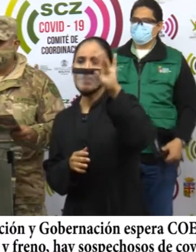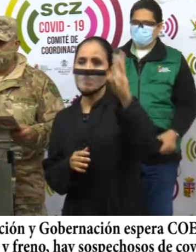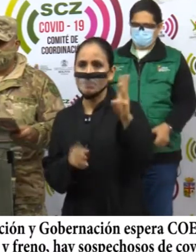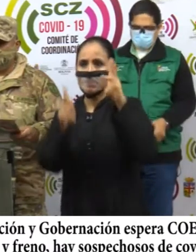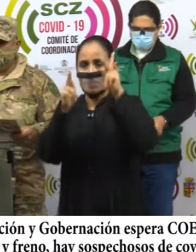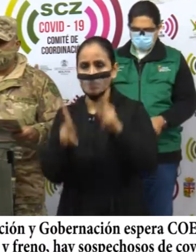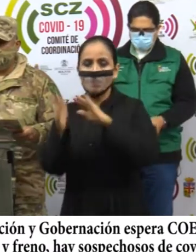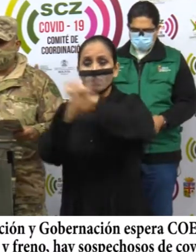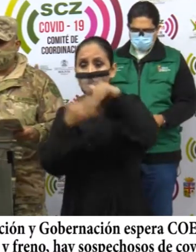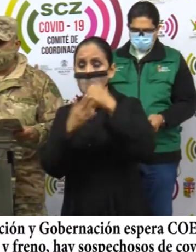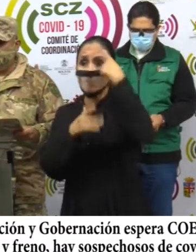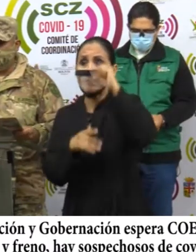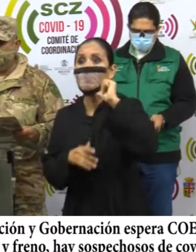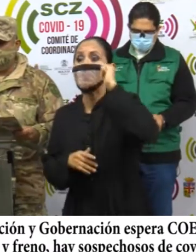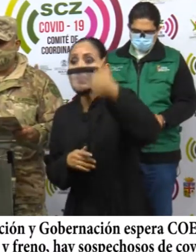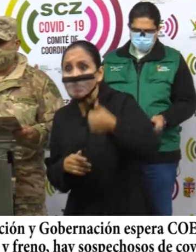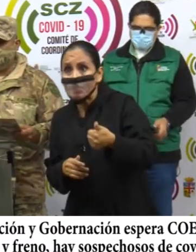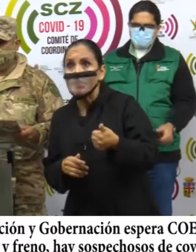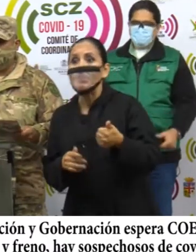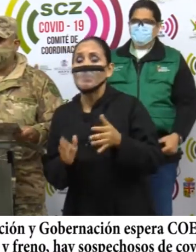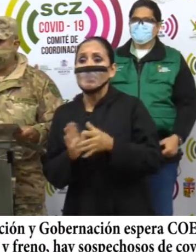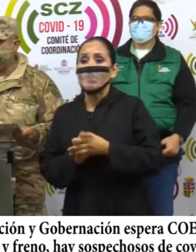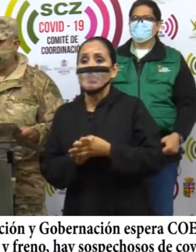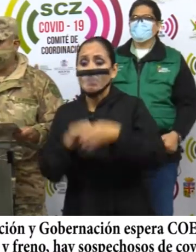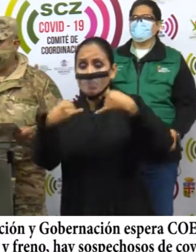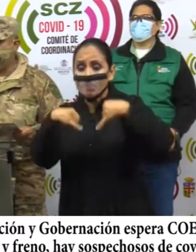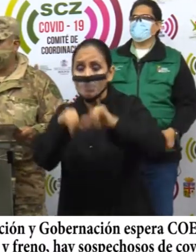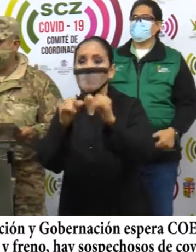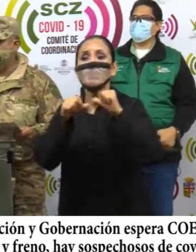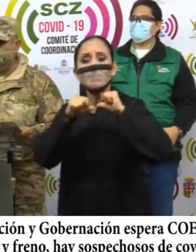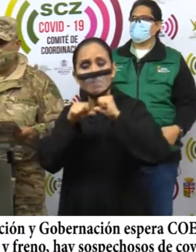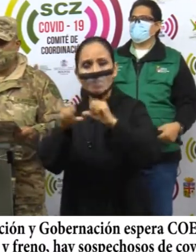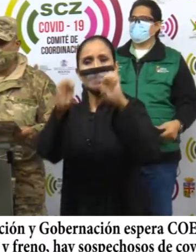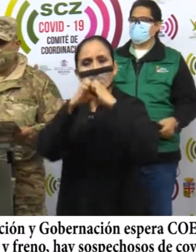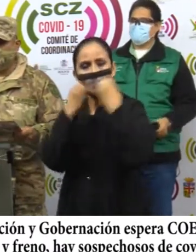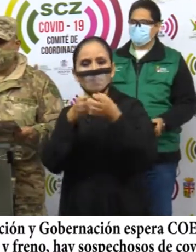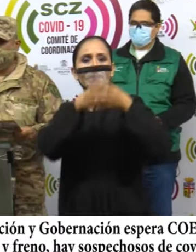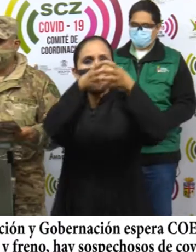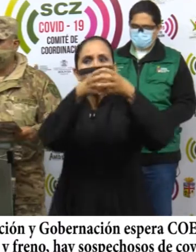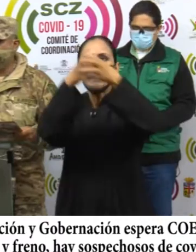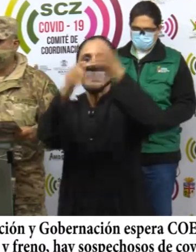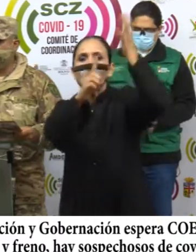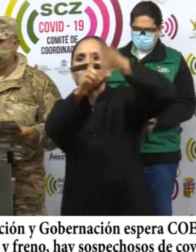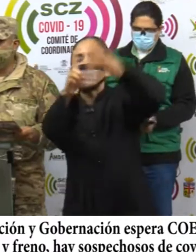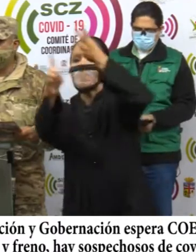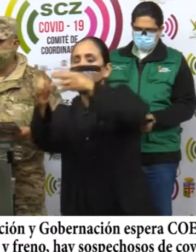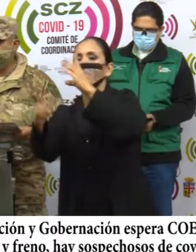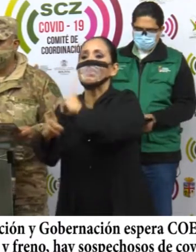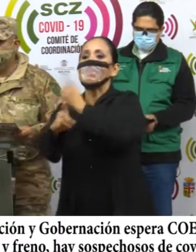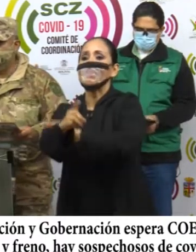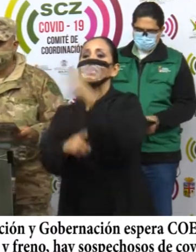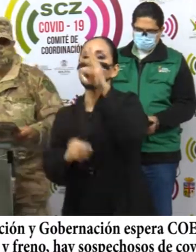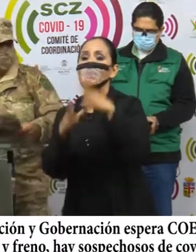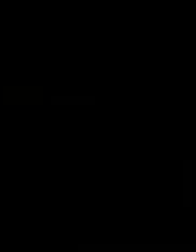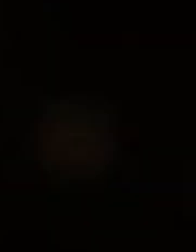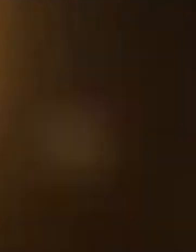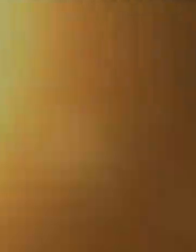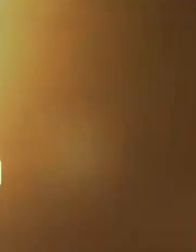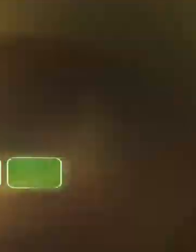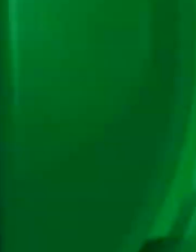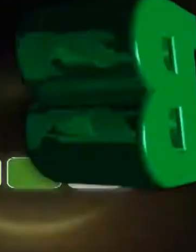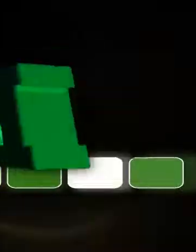5.986. Para el día de mañana está previsto todavía continuar el trabajo en el distrito número 6. Muchas gracias.